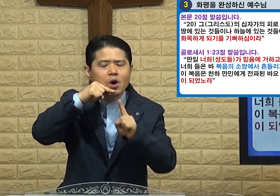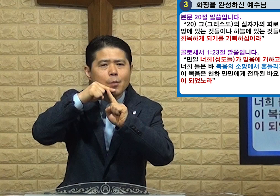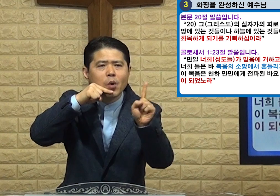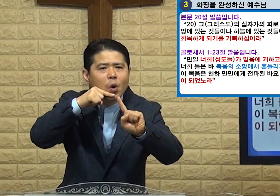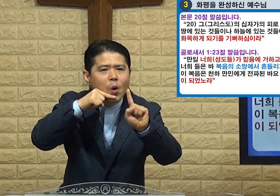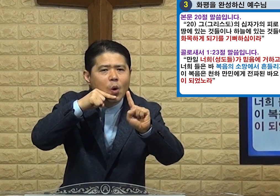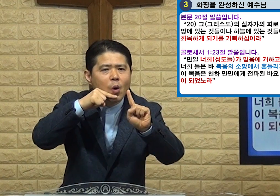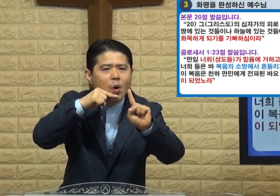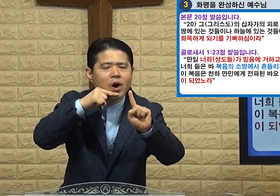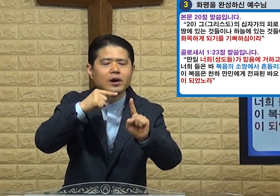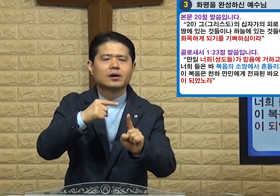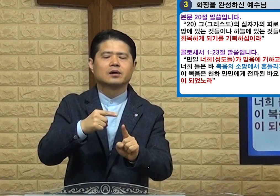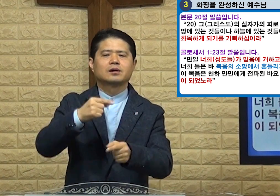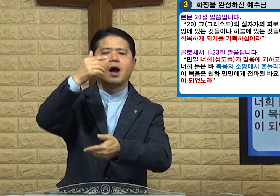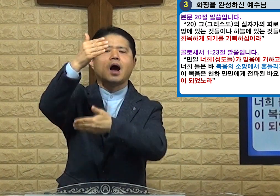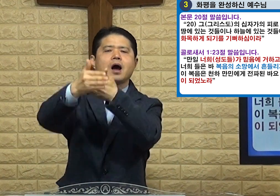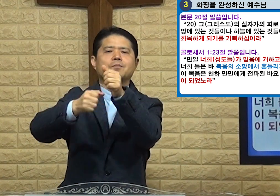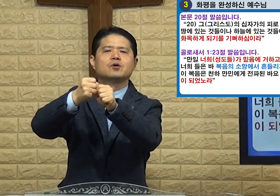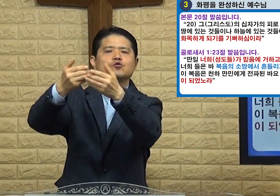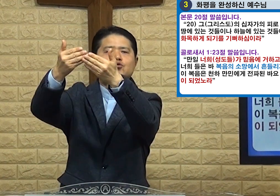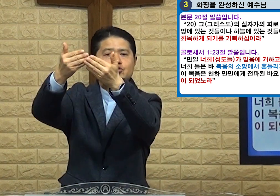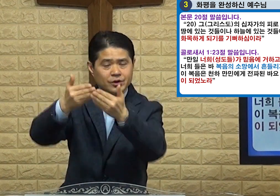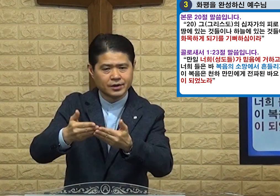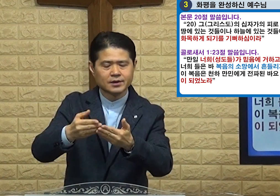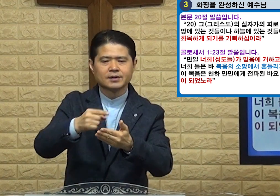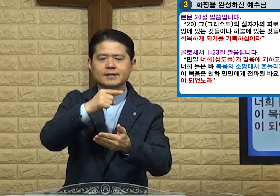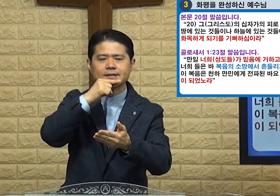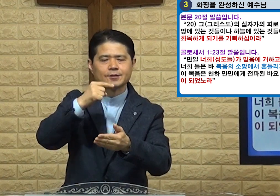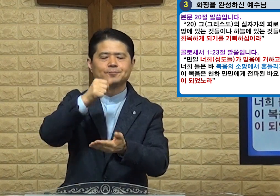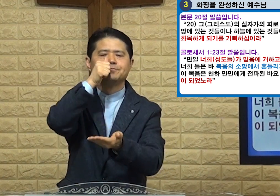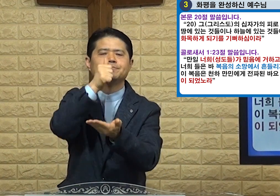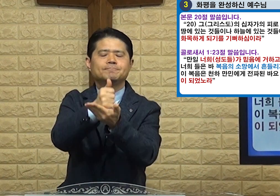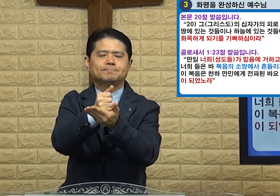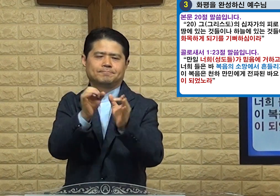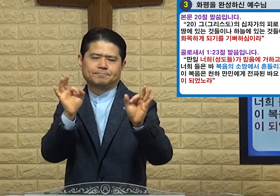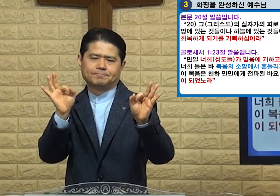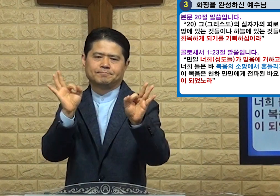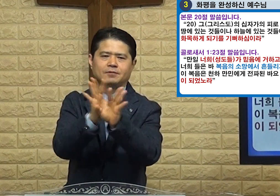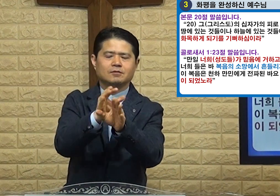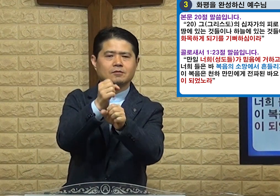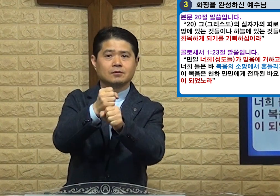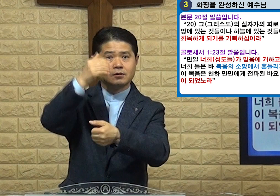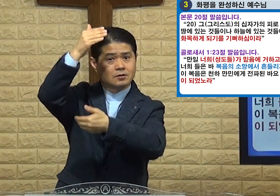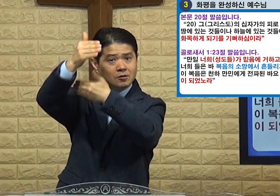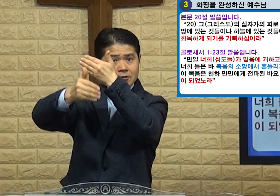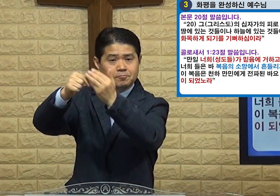그 피라는 것은 어떤 것입니까? 하나님이 우리에게 주신 죄를